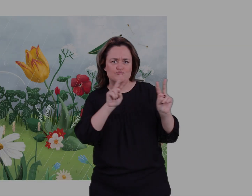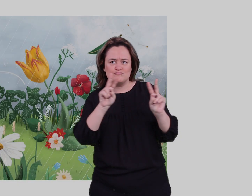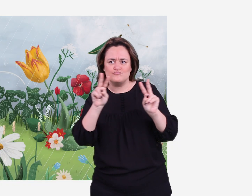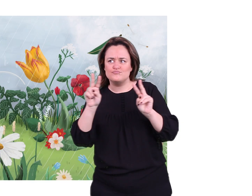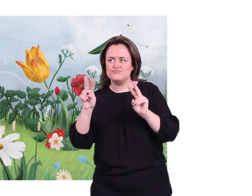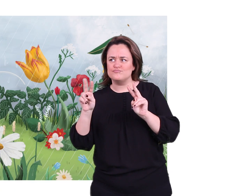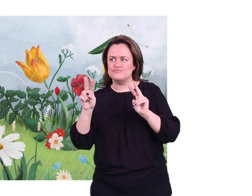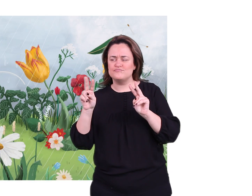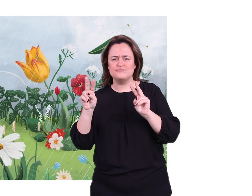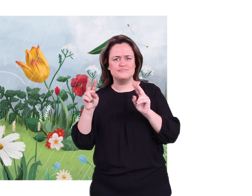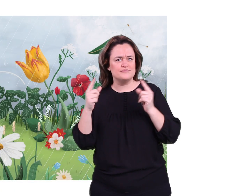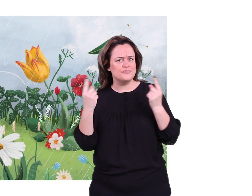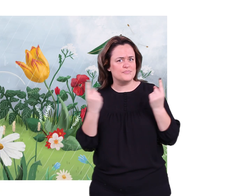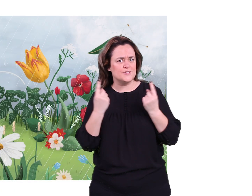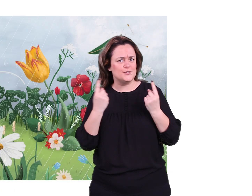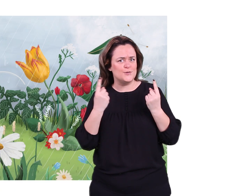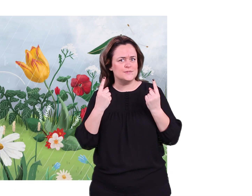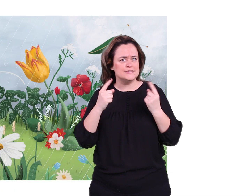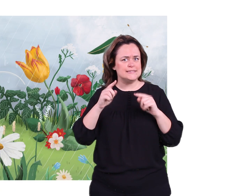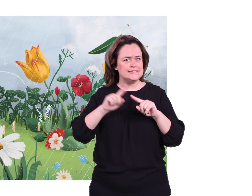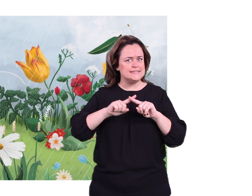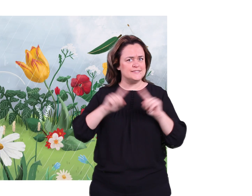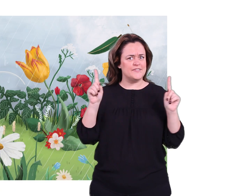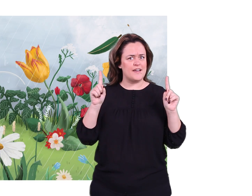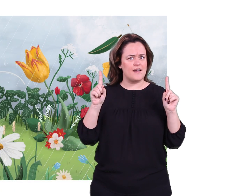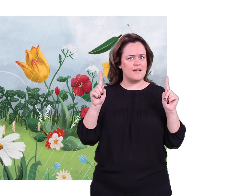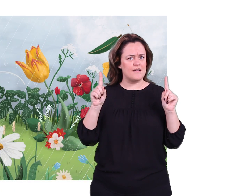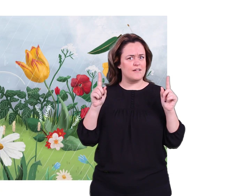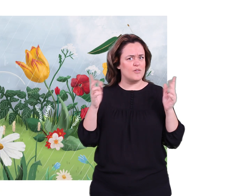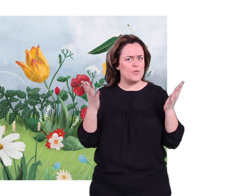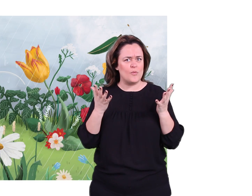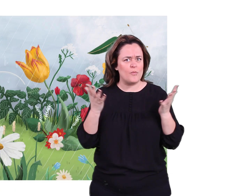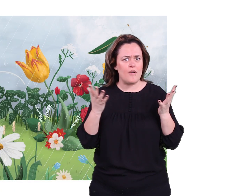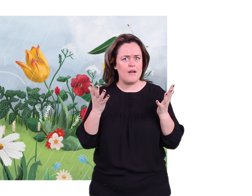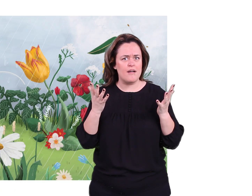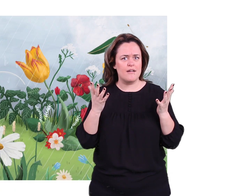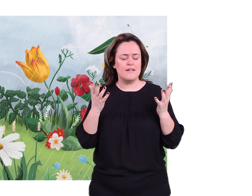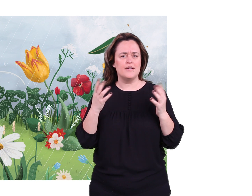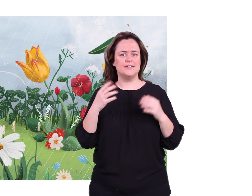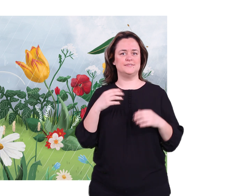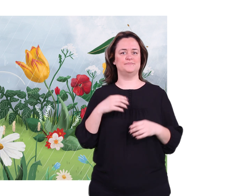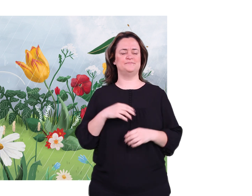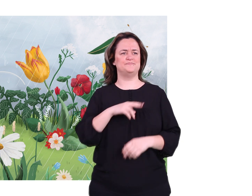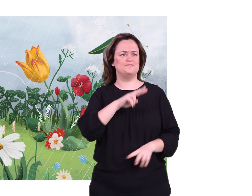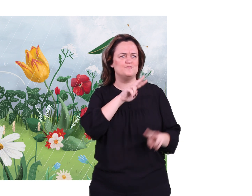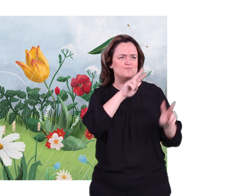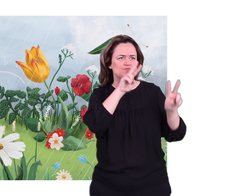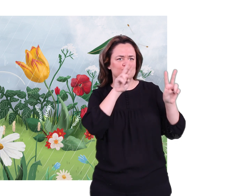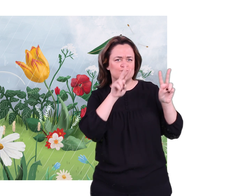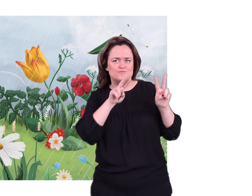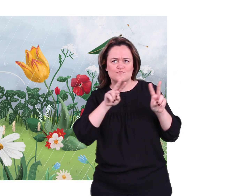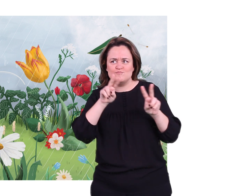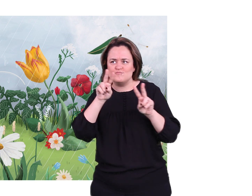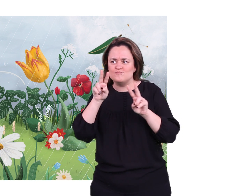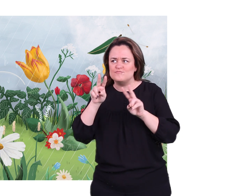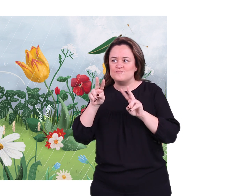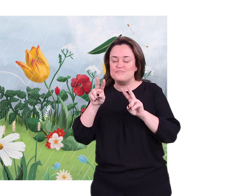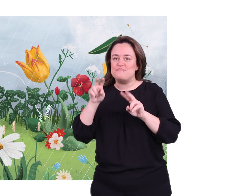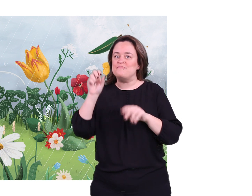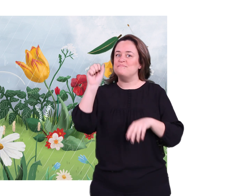On va regarder comme il faut l'illustration. Il y a quelque chose de différent. Mais qu'est-ce que c'est?